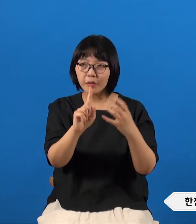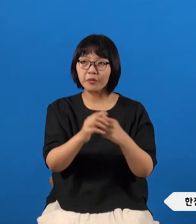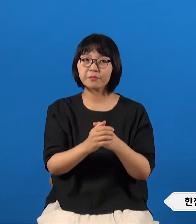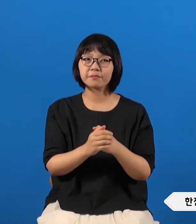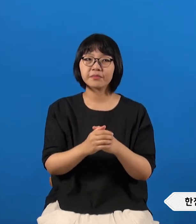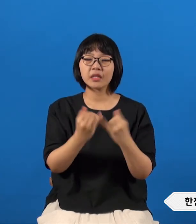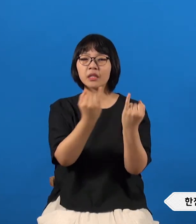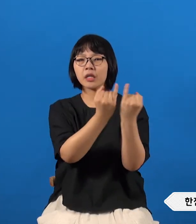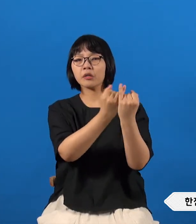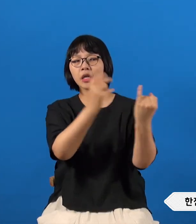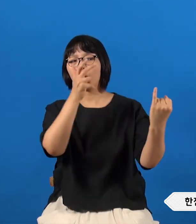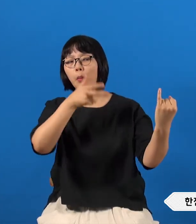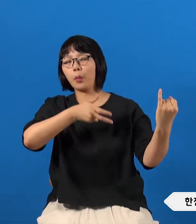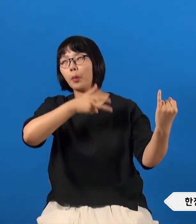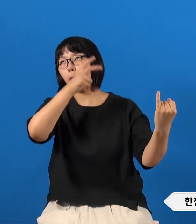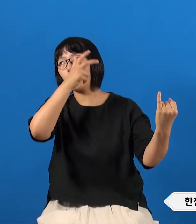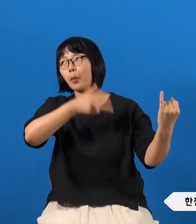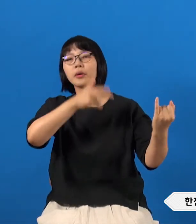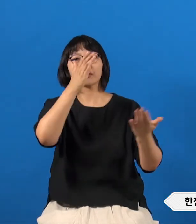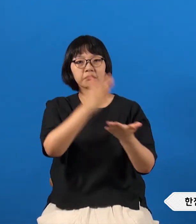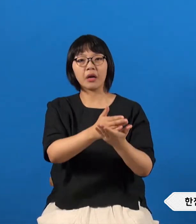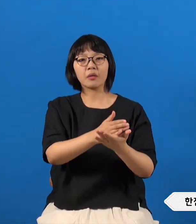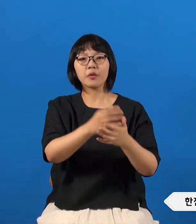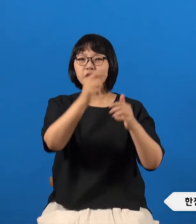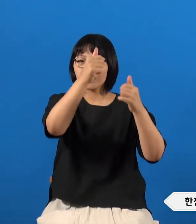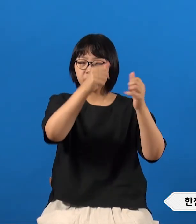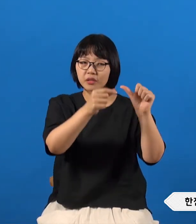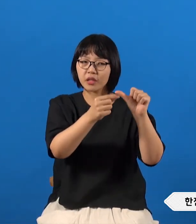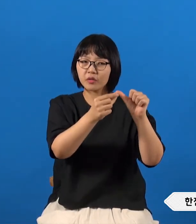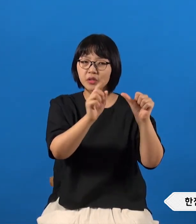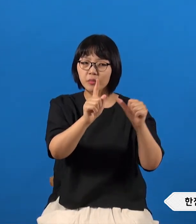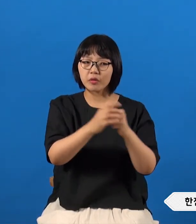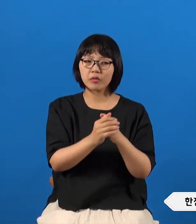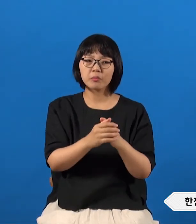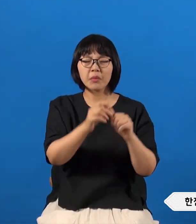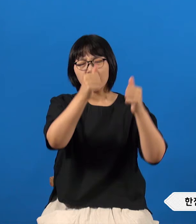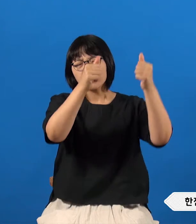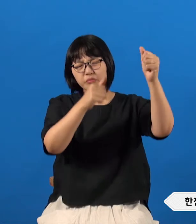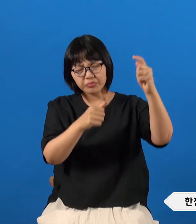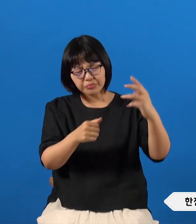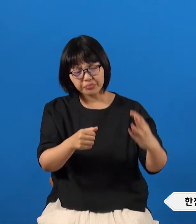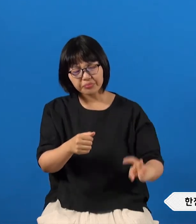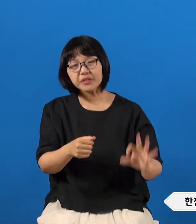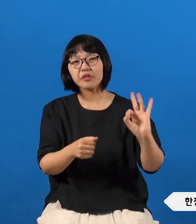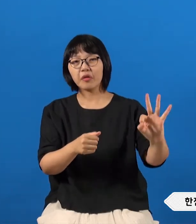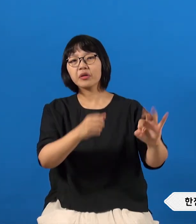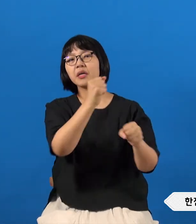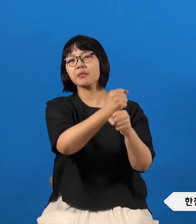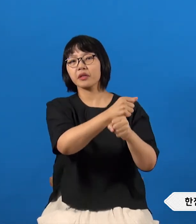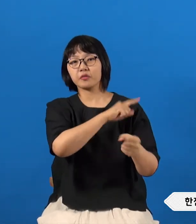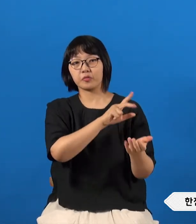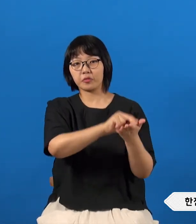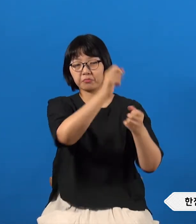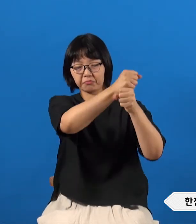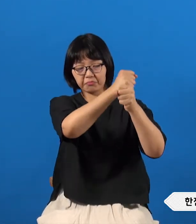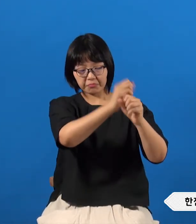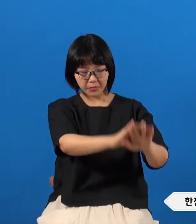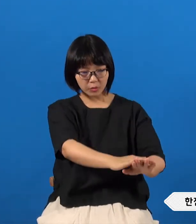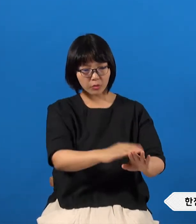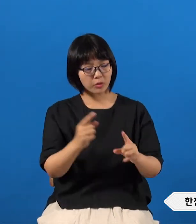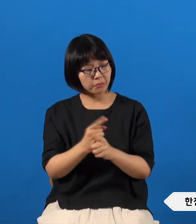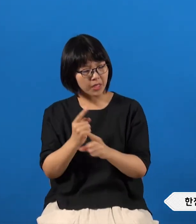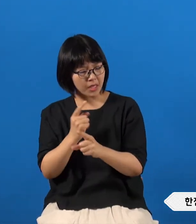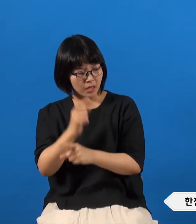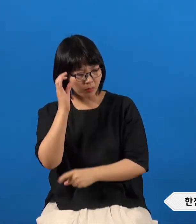넷째, 여학생을 곁눈질해서 보지 말 것. 다섯째 하고, 그래가 10가지 쭉 만들어 놓고